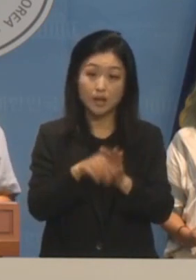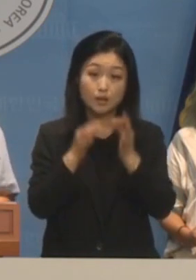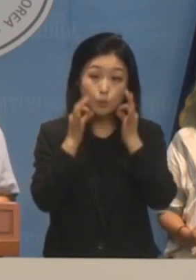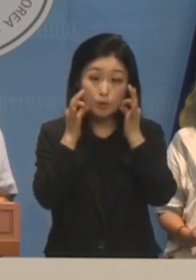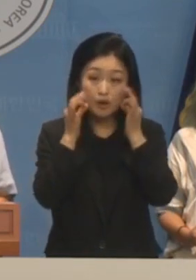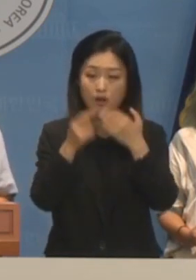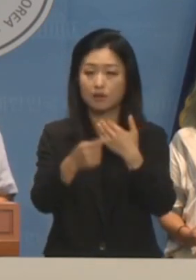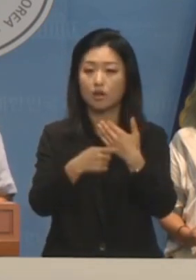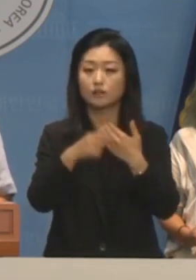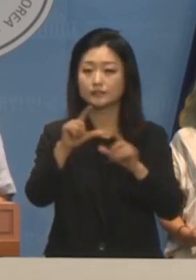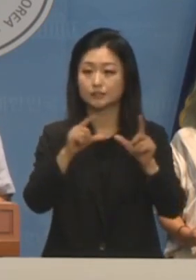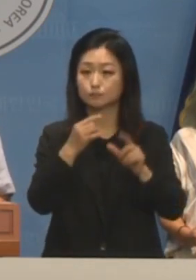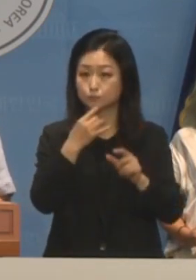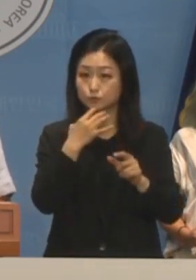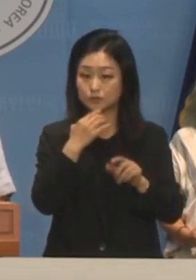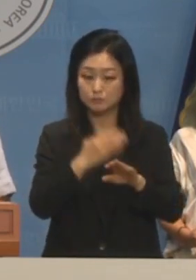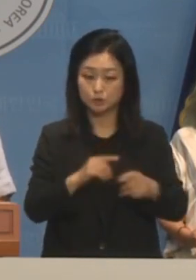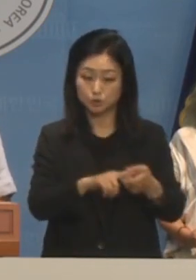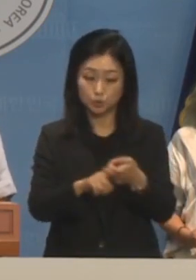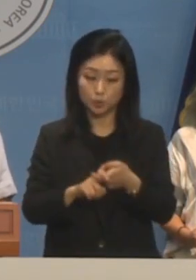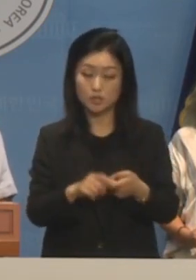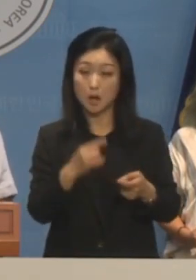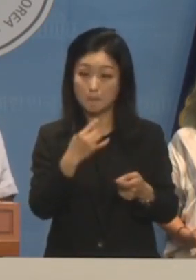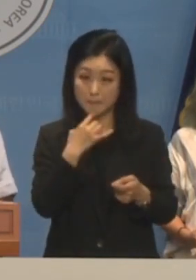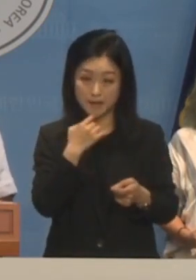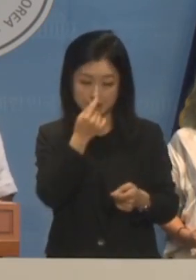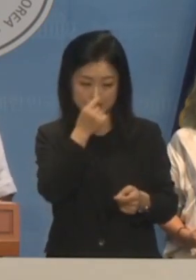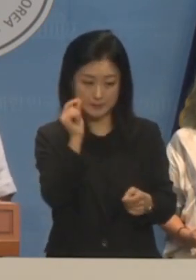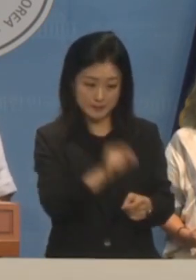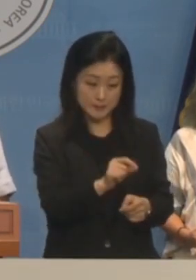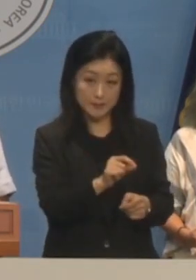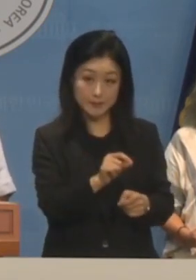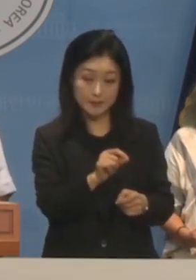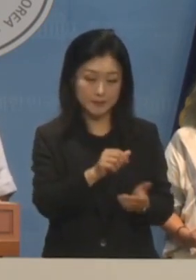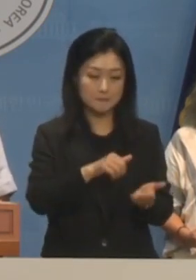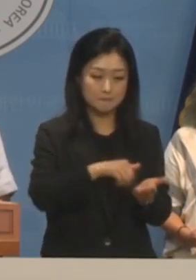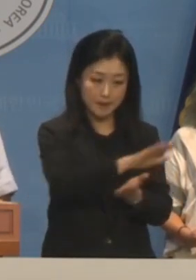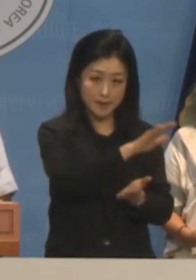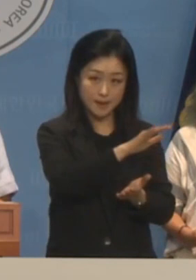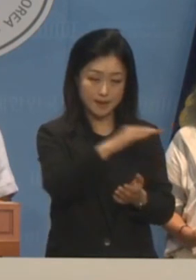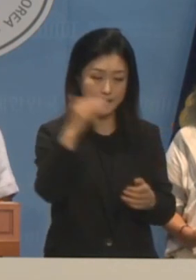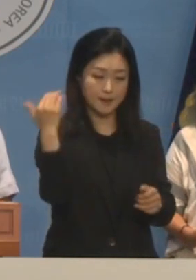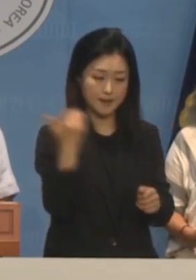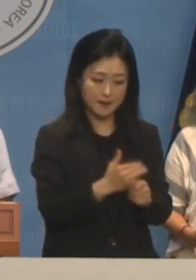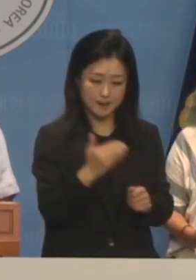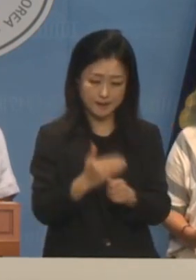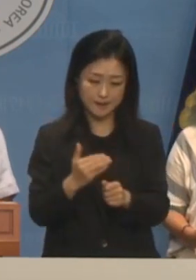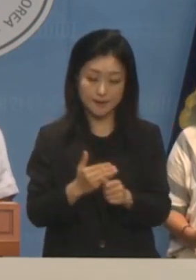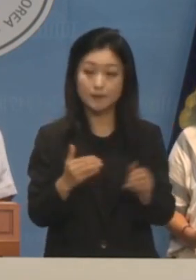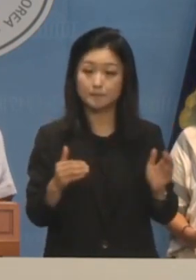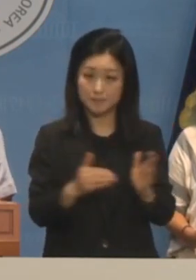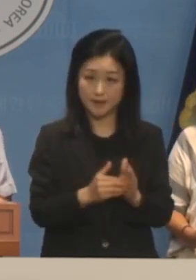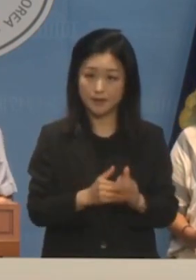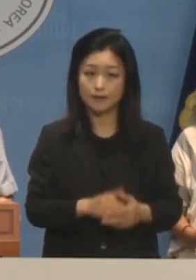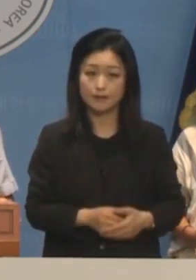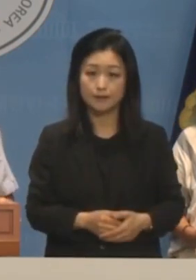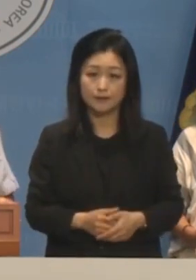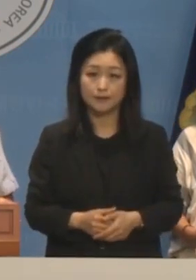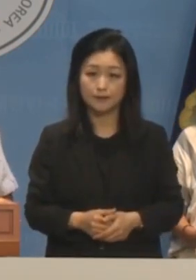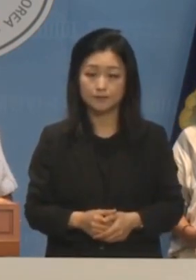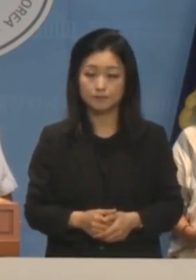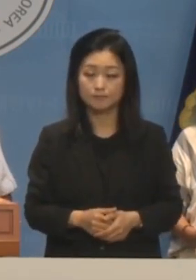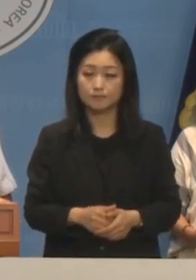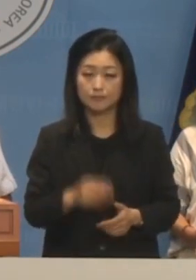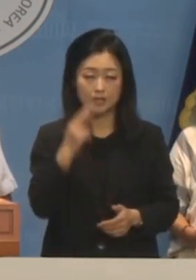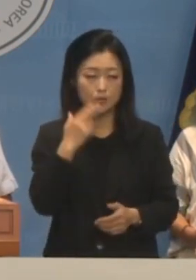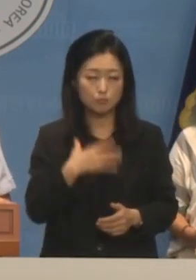형식에 그쳤고 민주노조 조합원만을 표적 삼아 해고한 것이었던 것입니다.